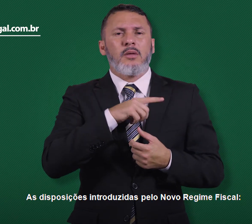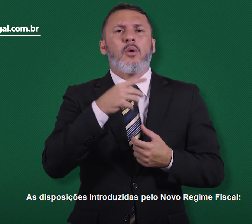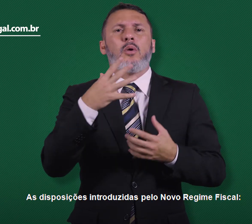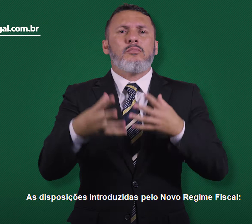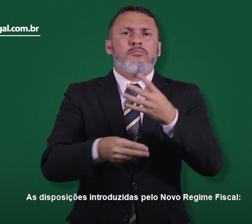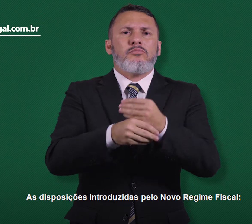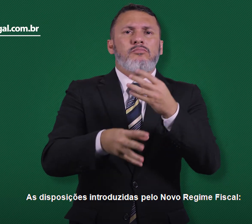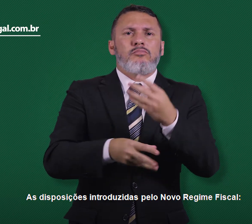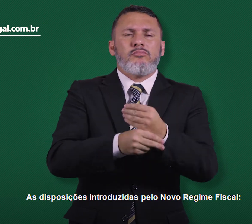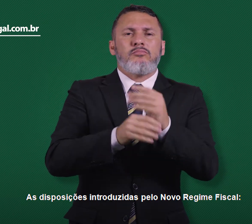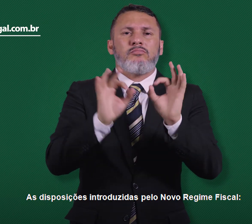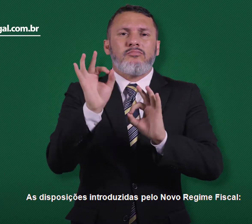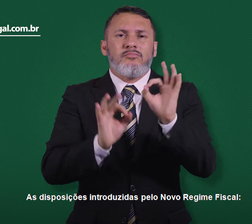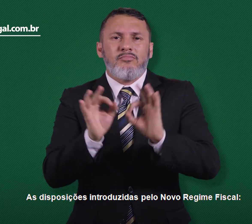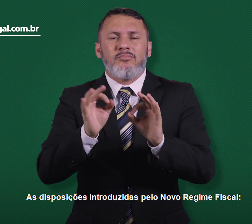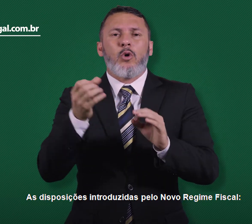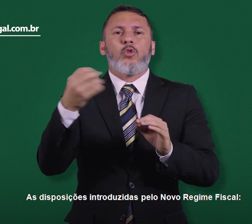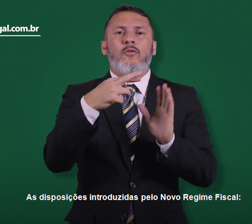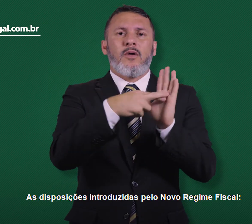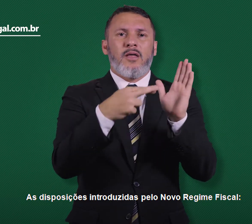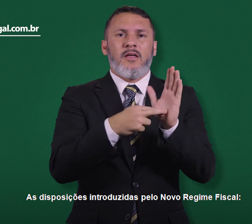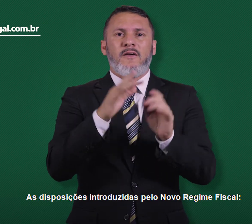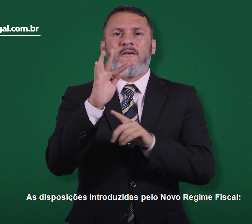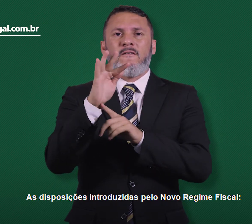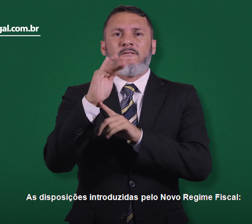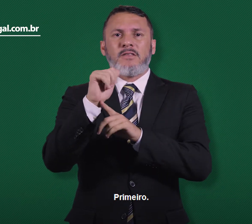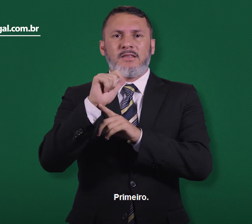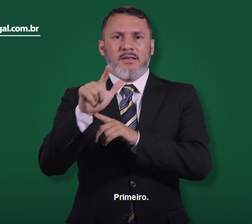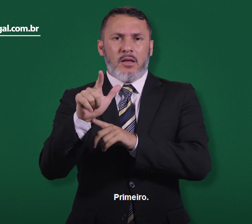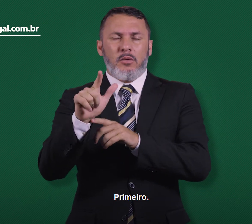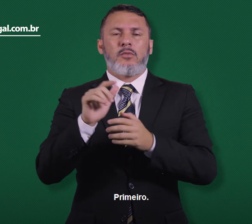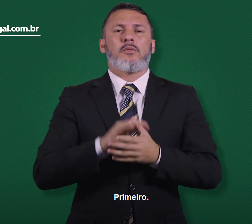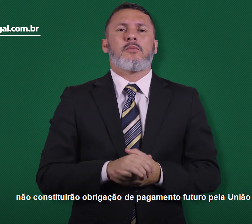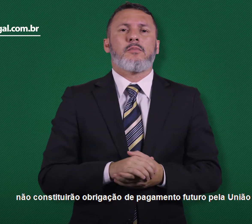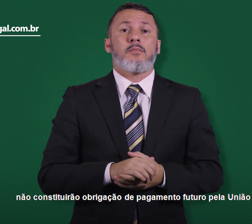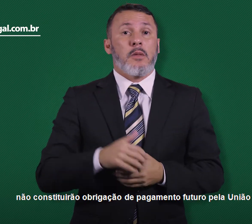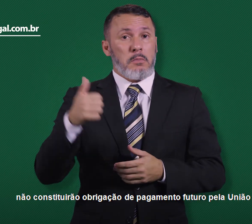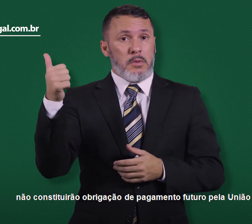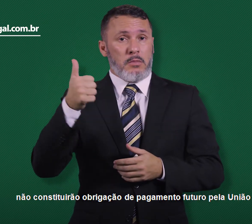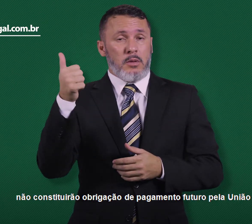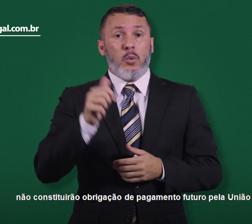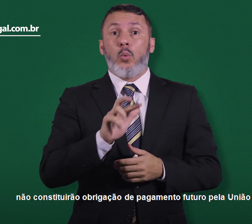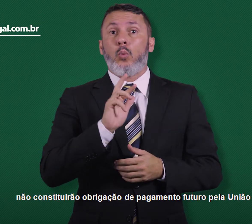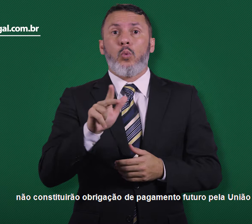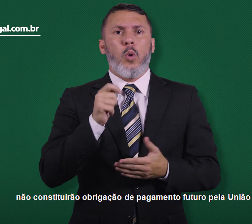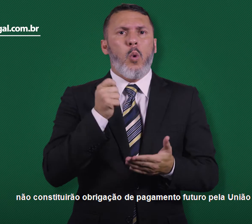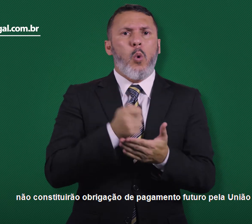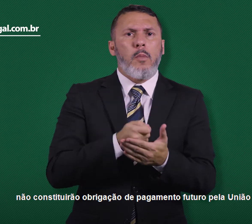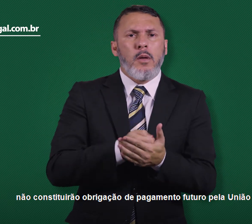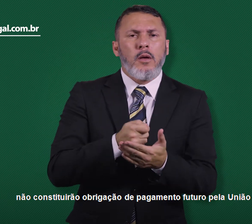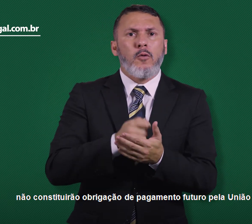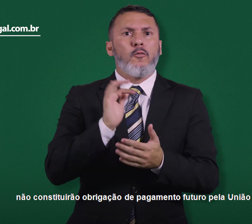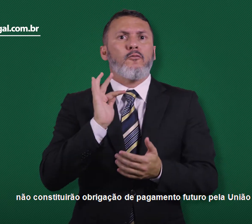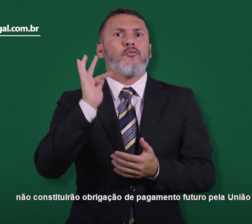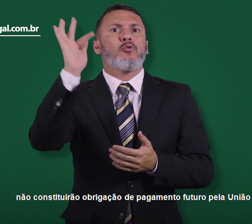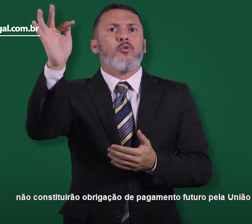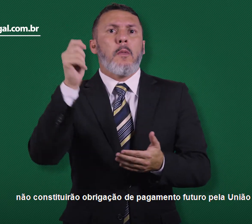disposições introduzidas pelo novo regime fiscal. Primeiro, não constituirão obrigação de pagamento futuro